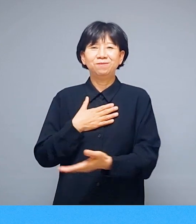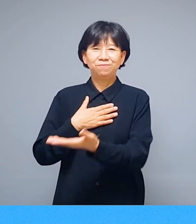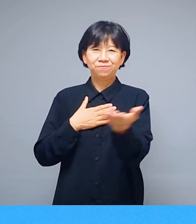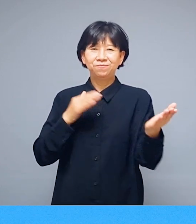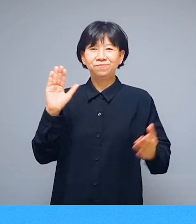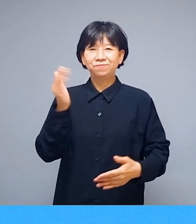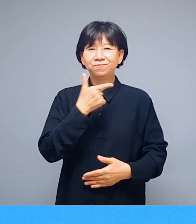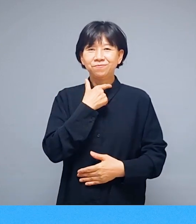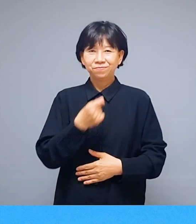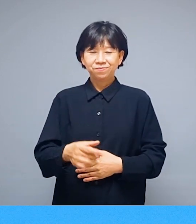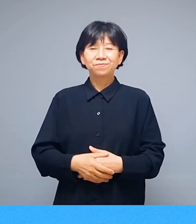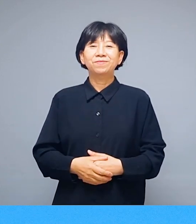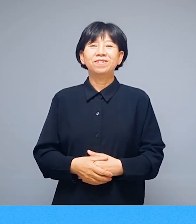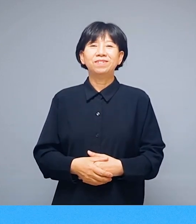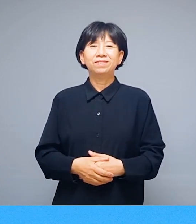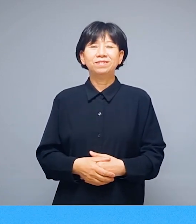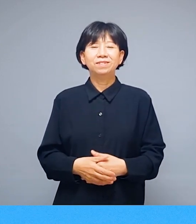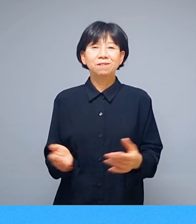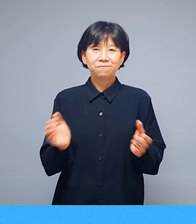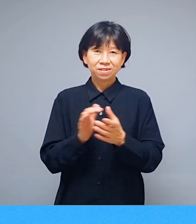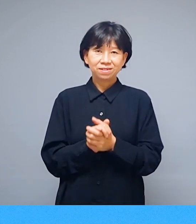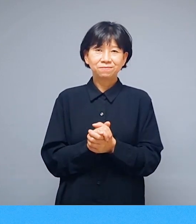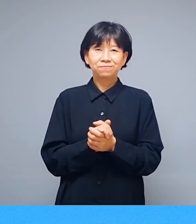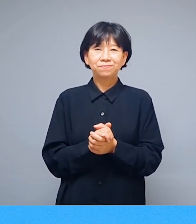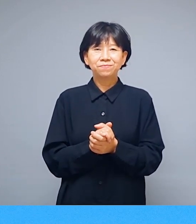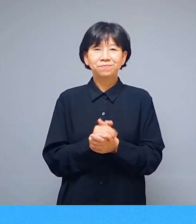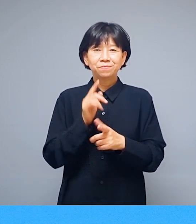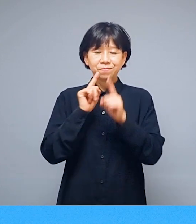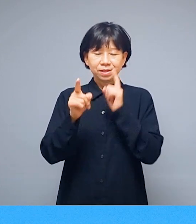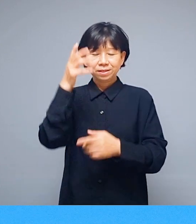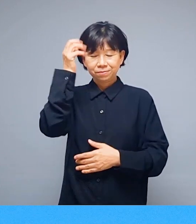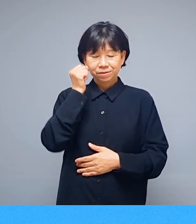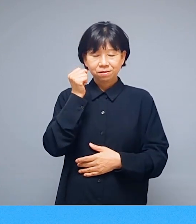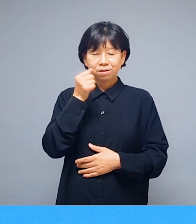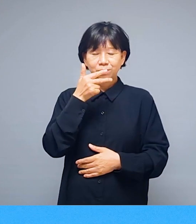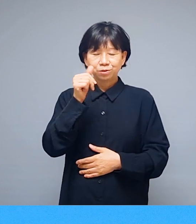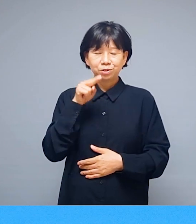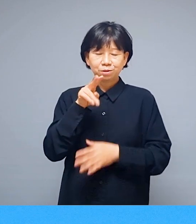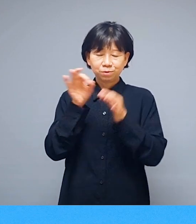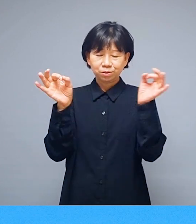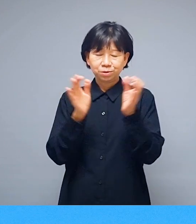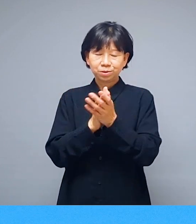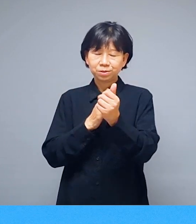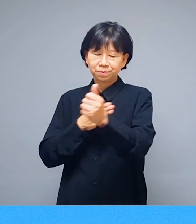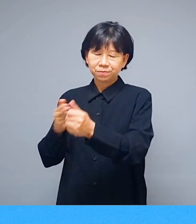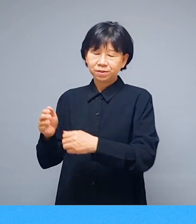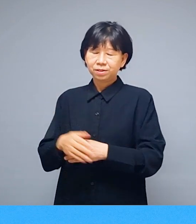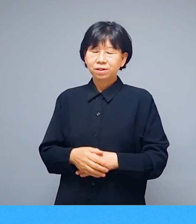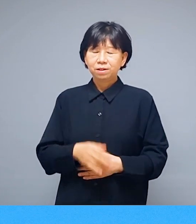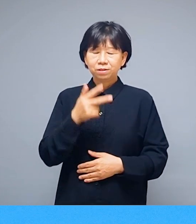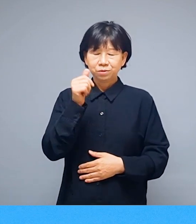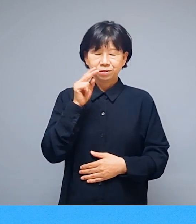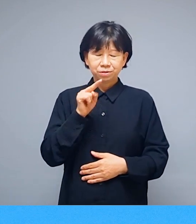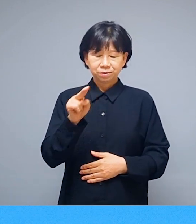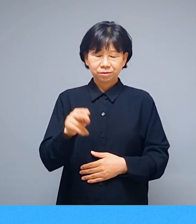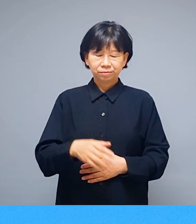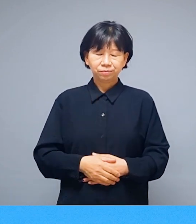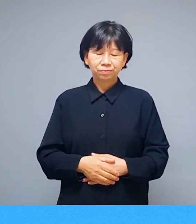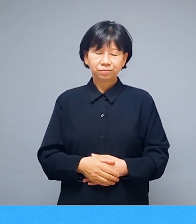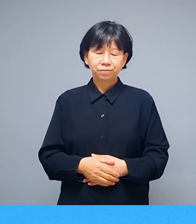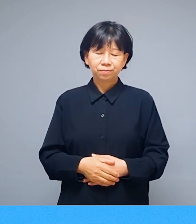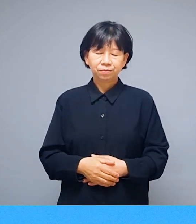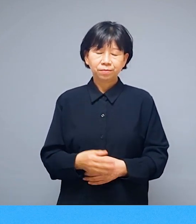되실 수 있기를 소망합니다. 아멘. 우리 말씀 생각하면서 우리 주여 한번 부르시고 기도합니다. 주여,